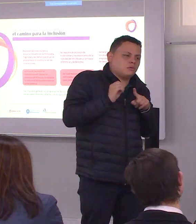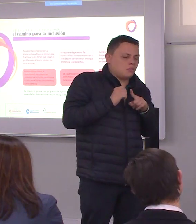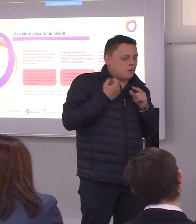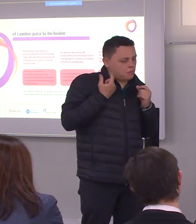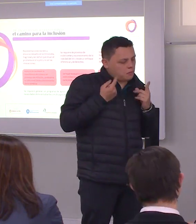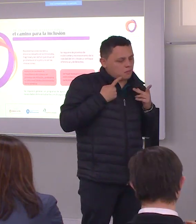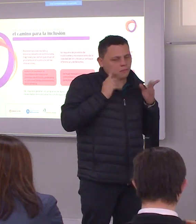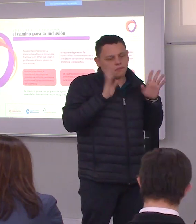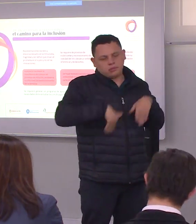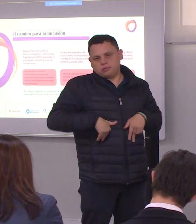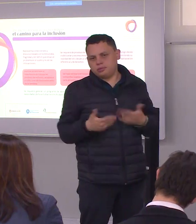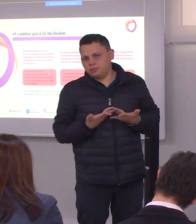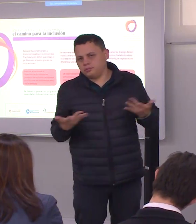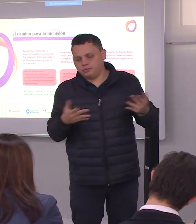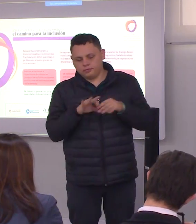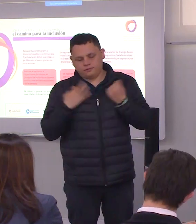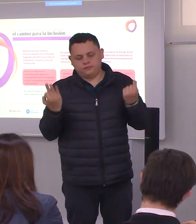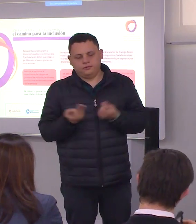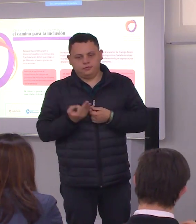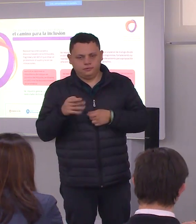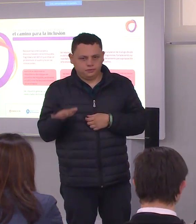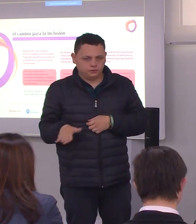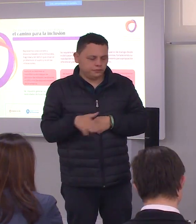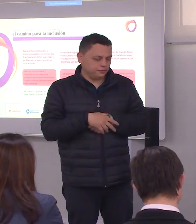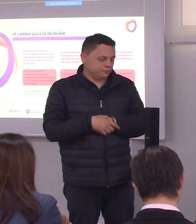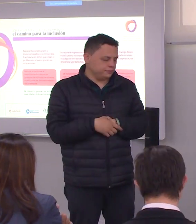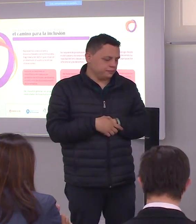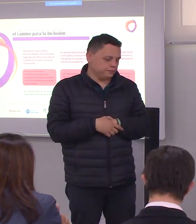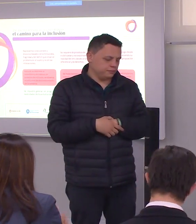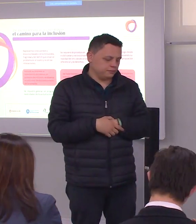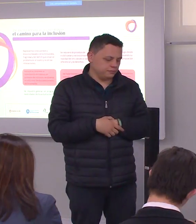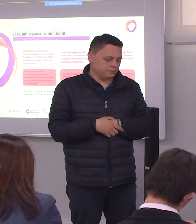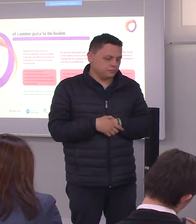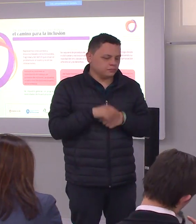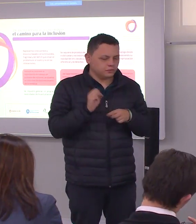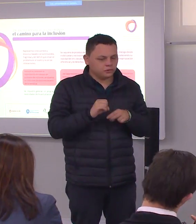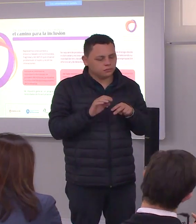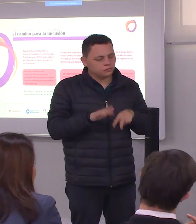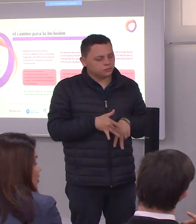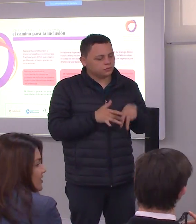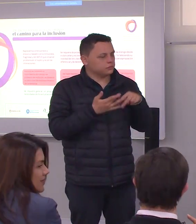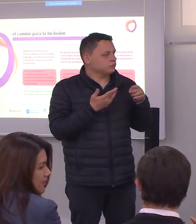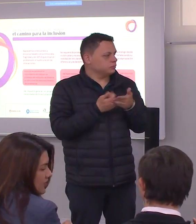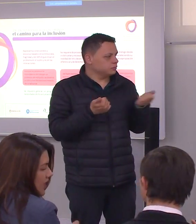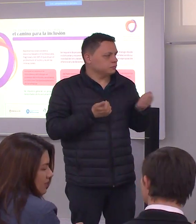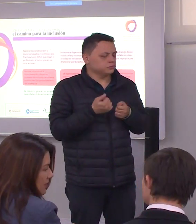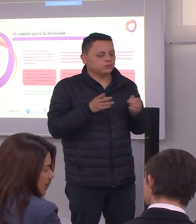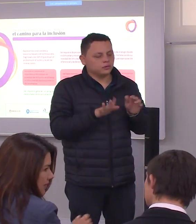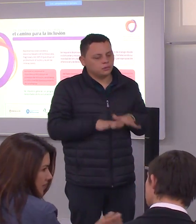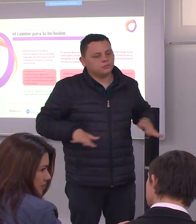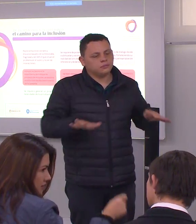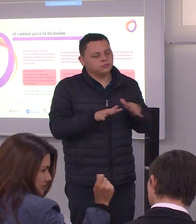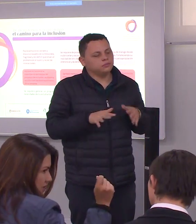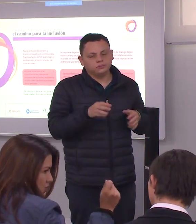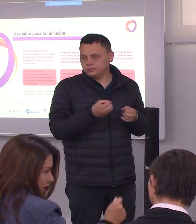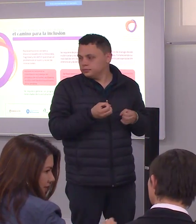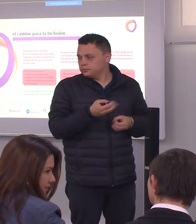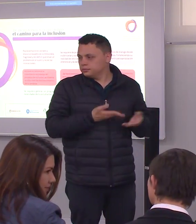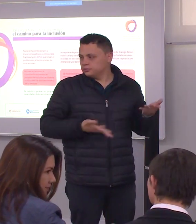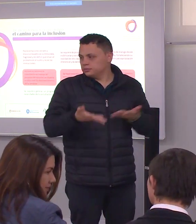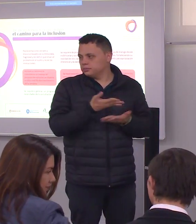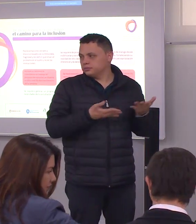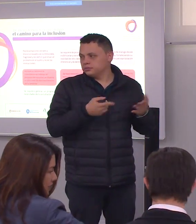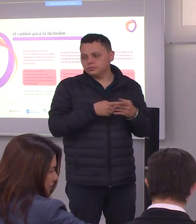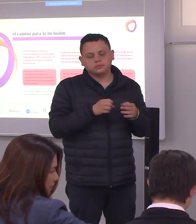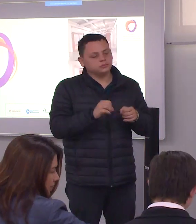comprensión por parte de la misma y promover es seguir promoviendo los espacios de interacción